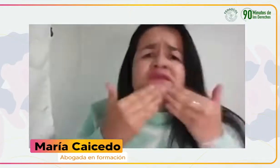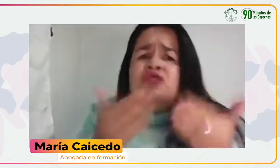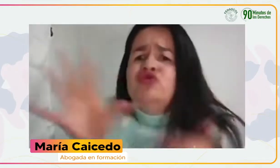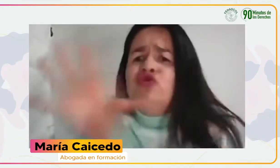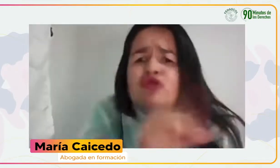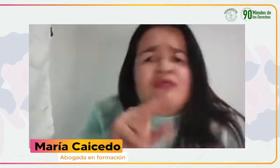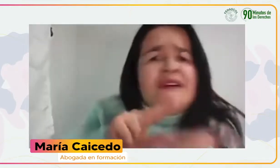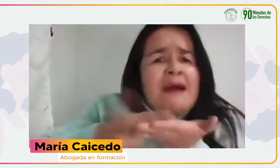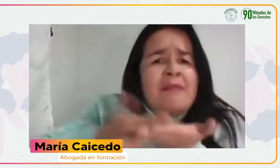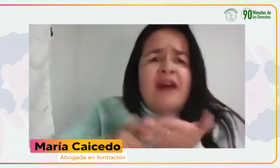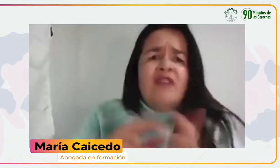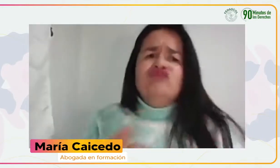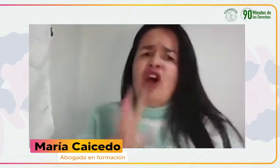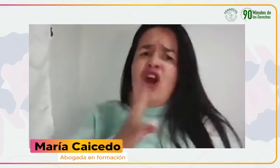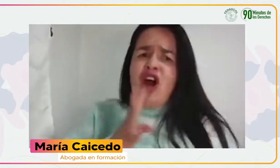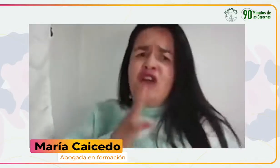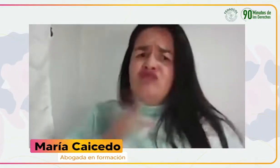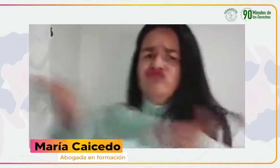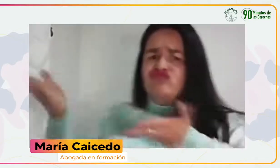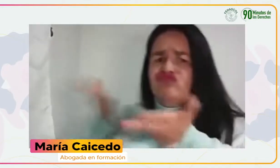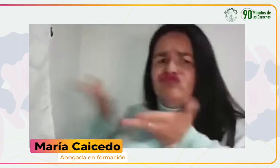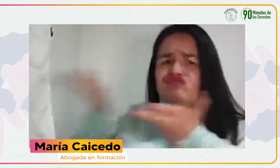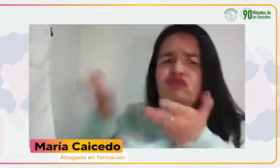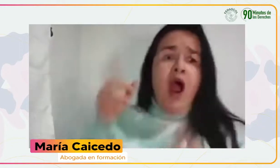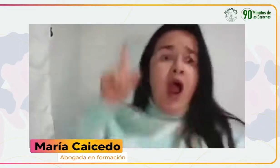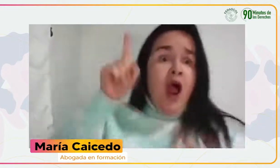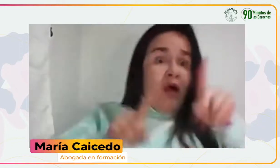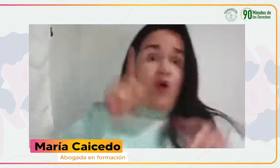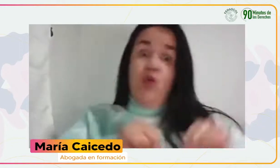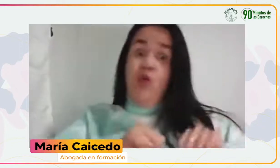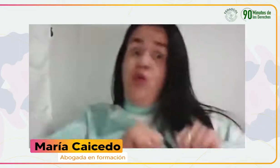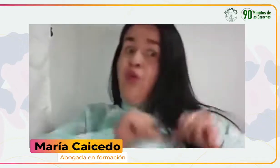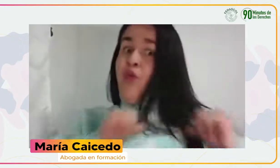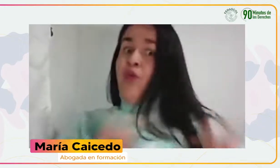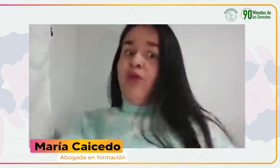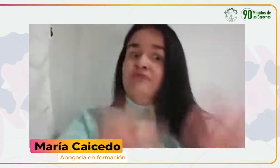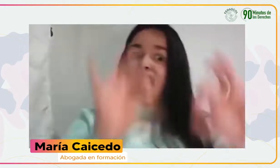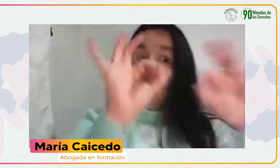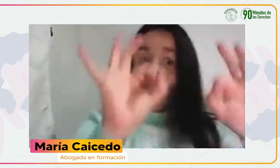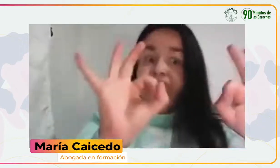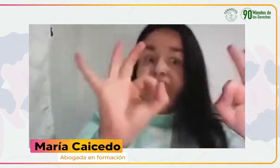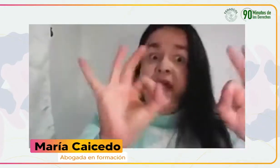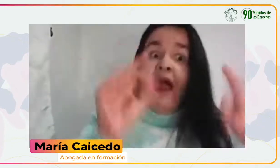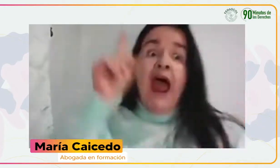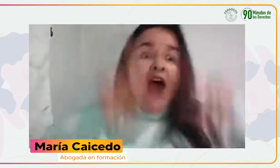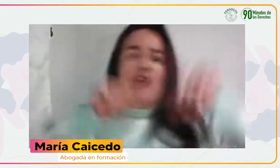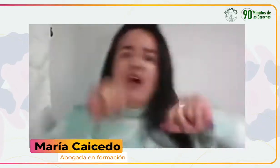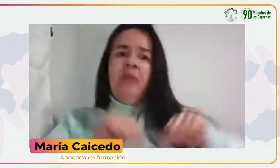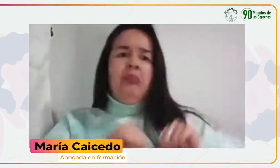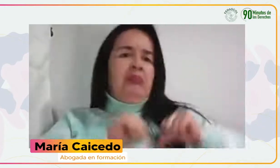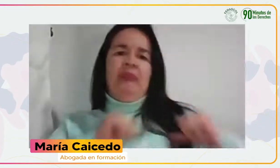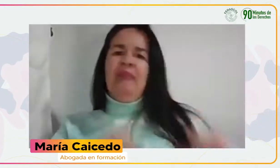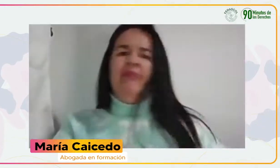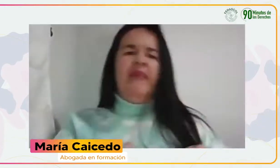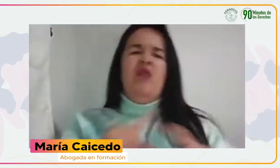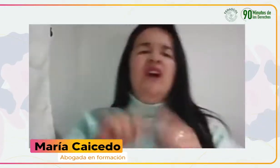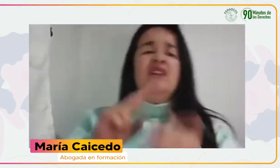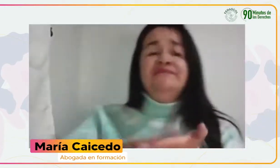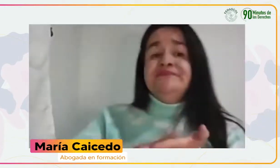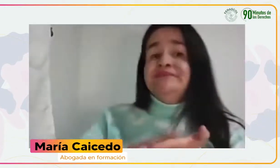ejemplo realmente yo estoy muy agradecida con el servicio de interpretación y algunos lo hacen realmente de corazón